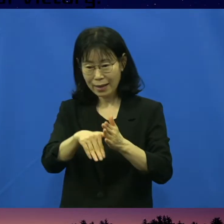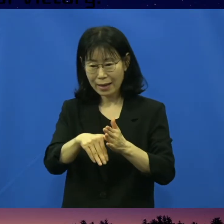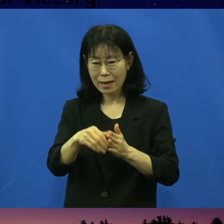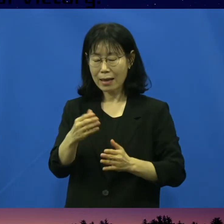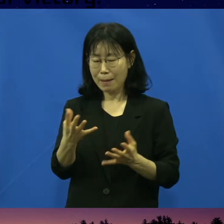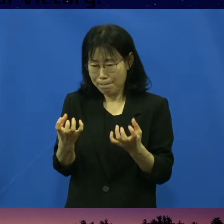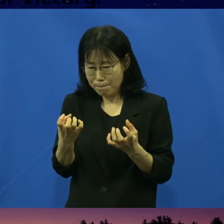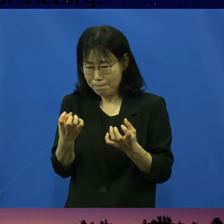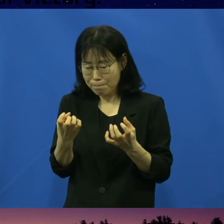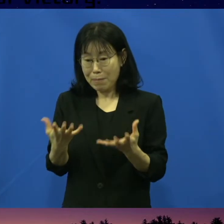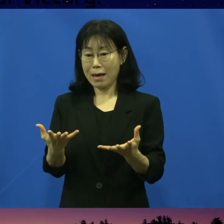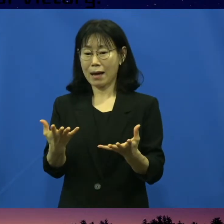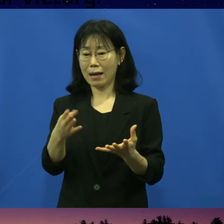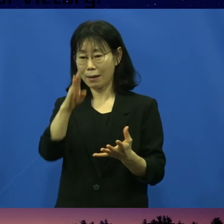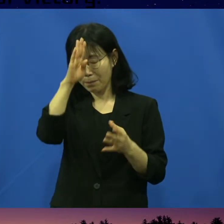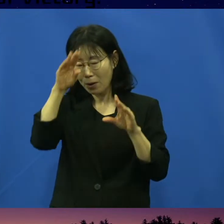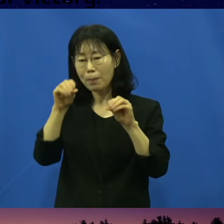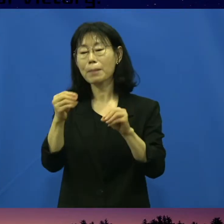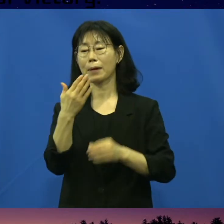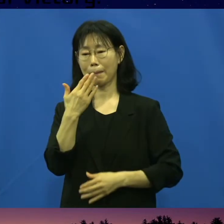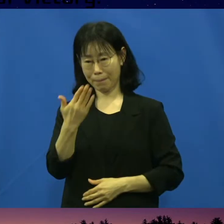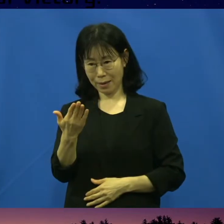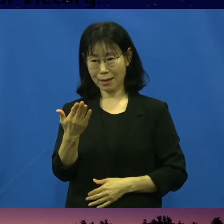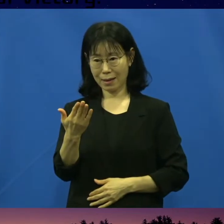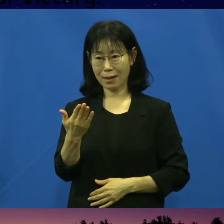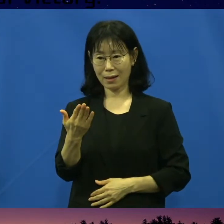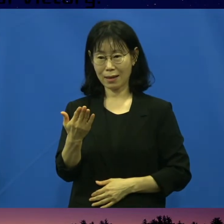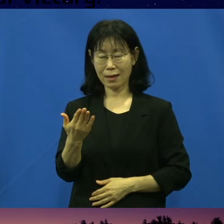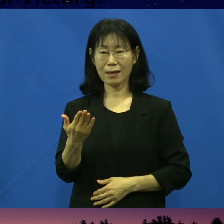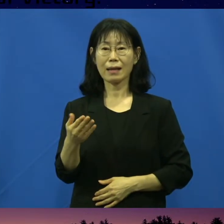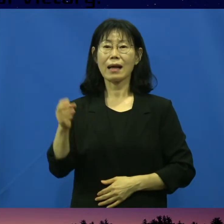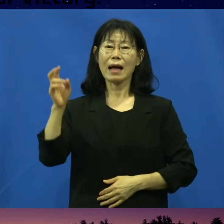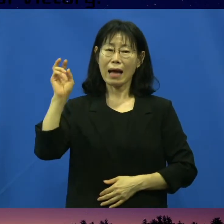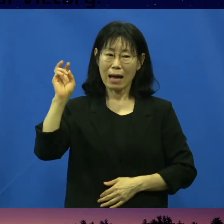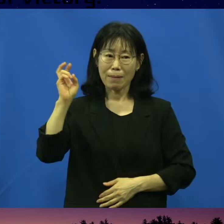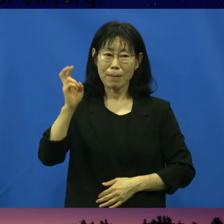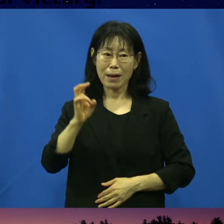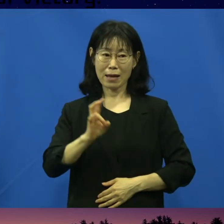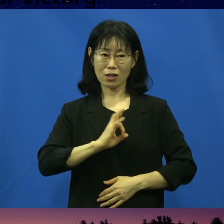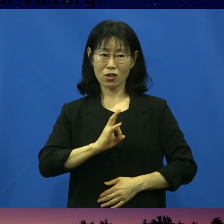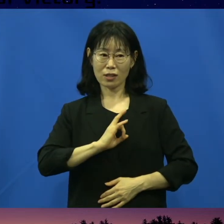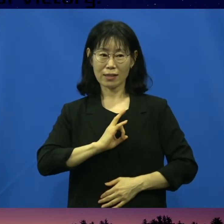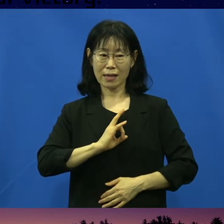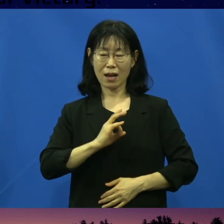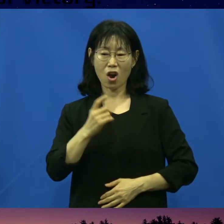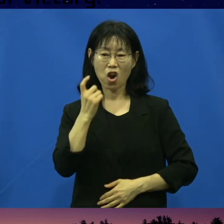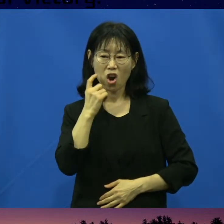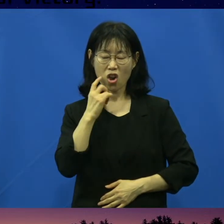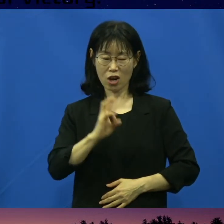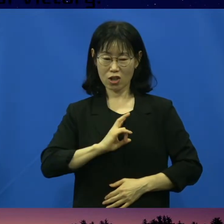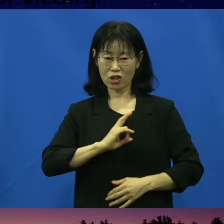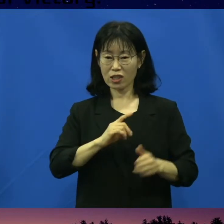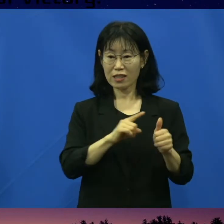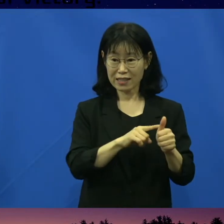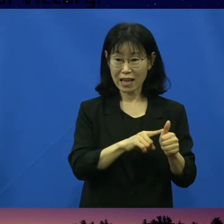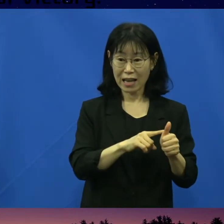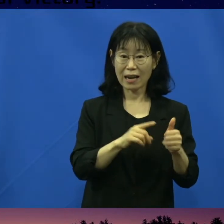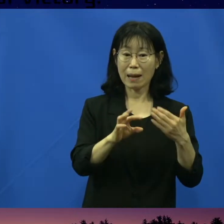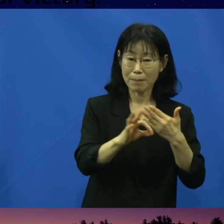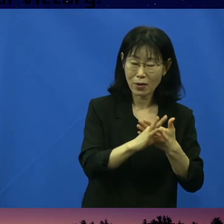않는 거예요. 웬만하면 그냥 가짜 선지자였으면 막 오기 전에 아람 장관이 오기 전에 막